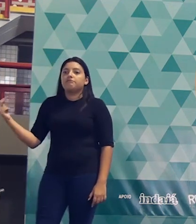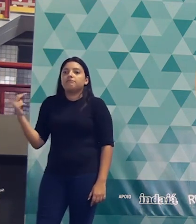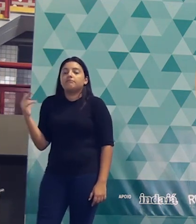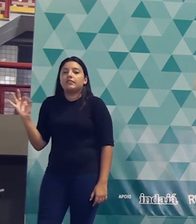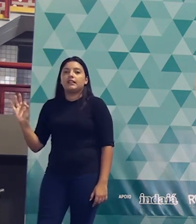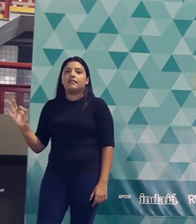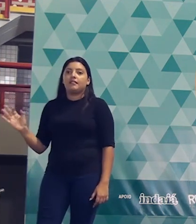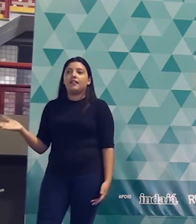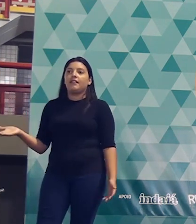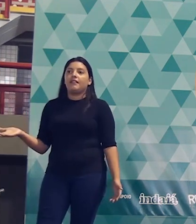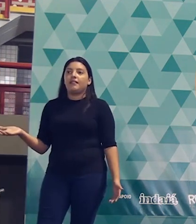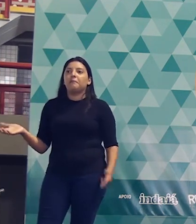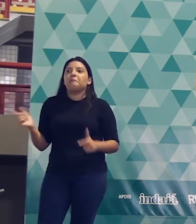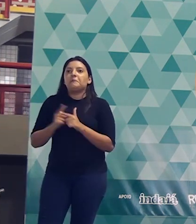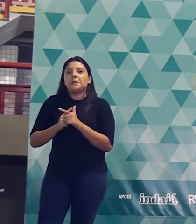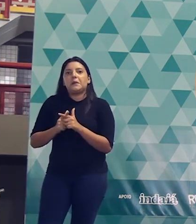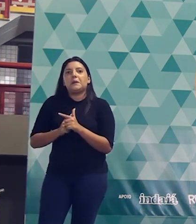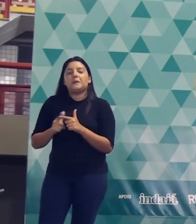Sacanagem, né?